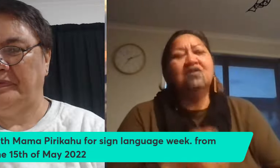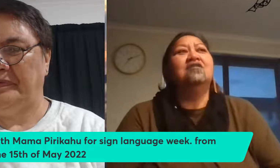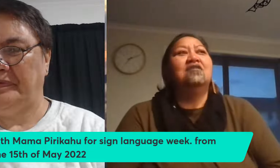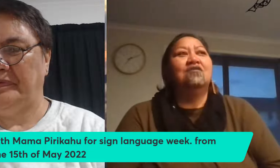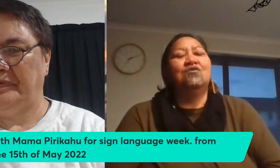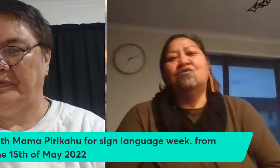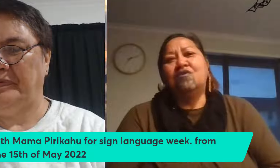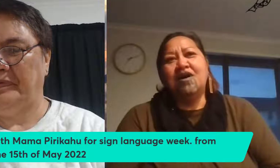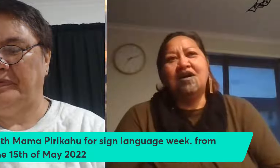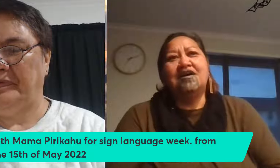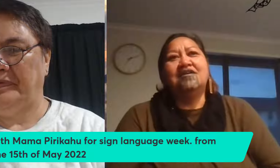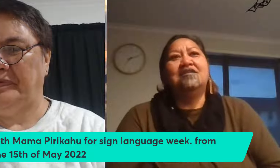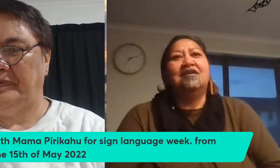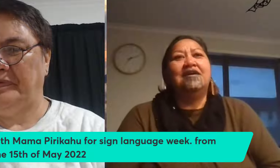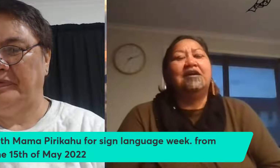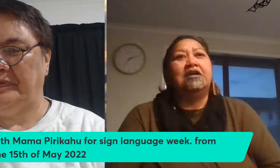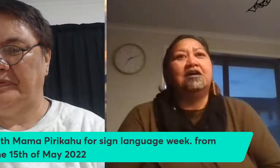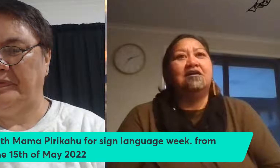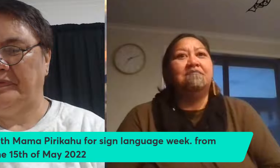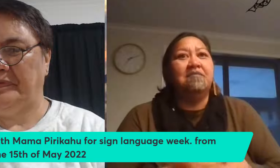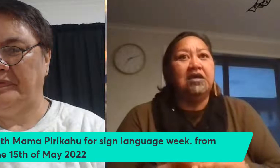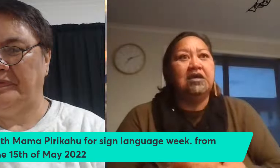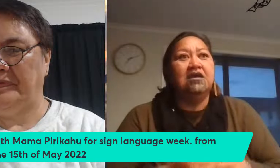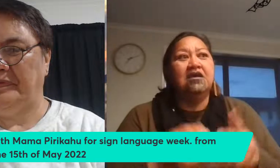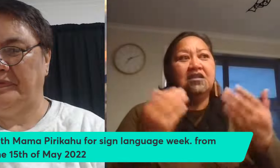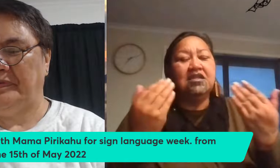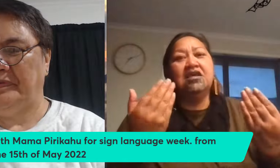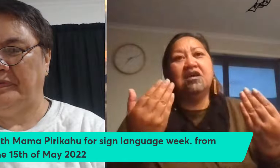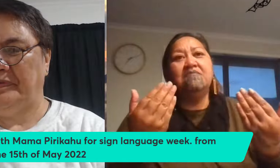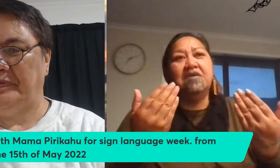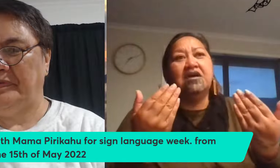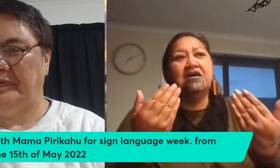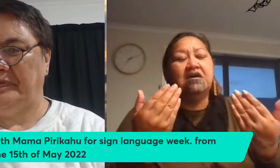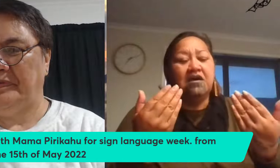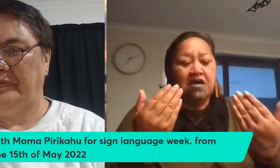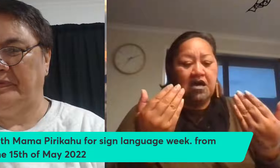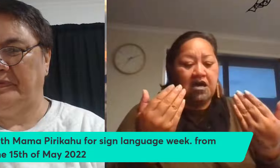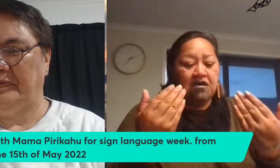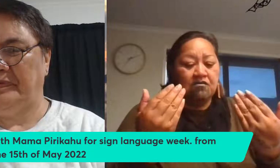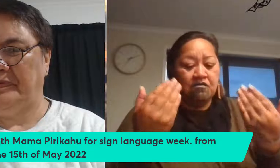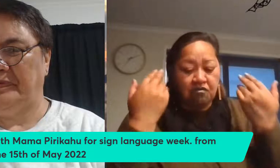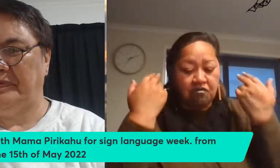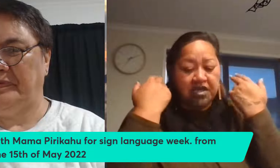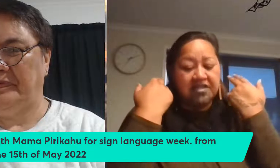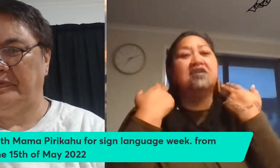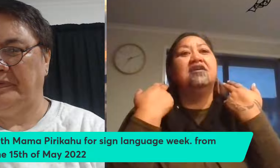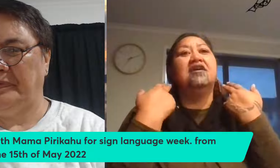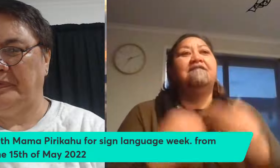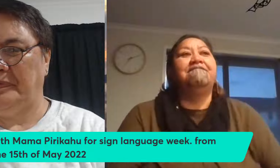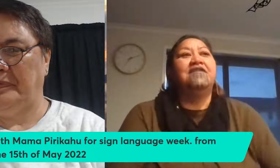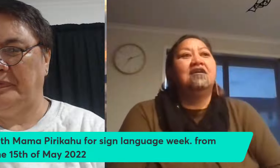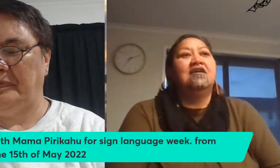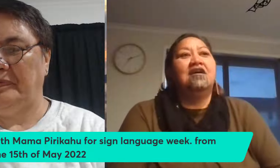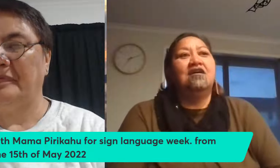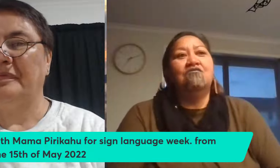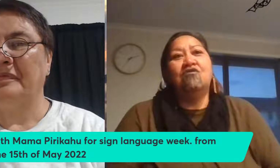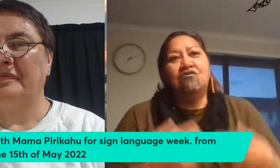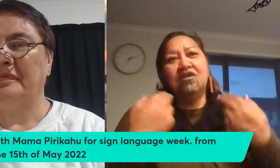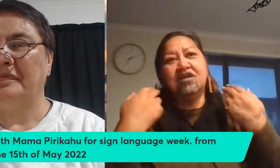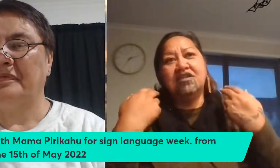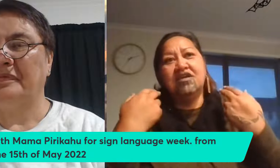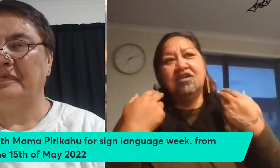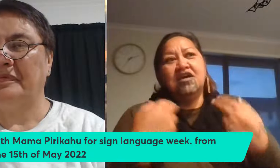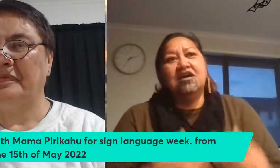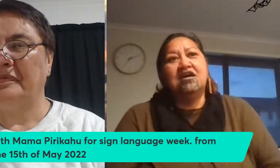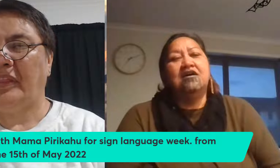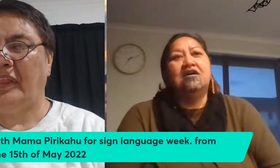ngū, o tōna waa, ara me tēnei mea ko ōna taringa. Ko